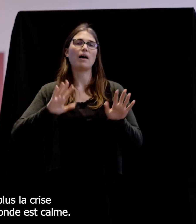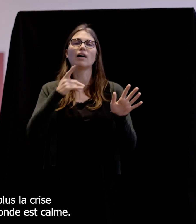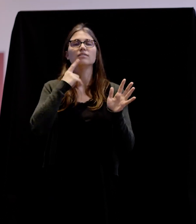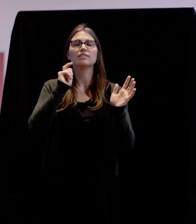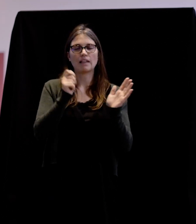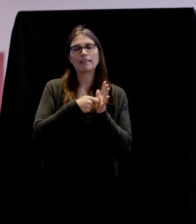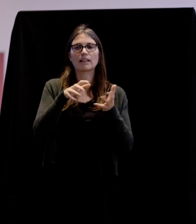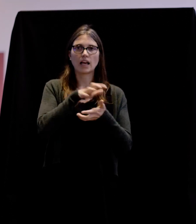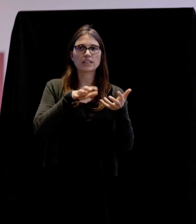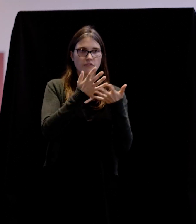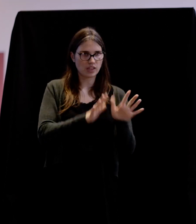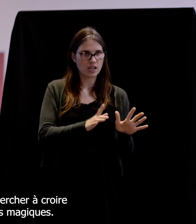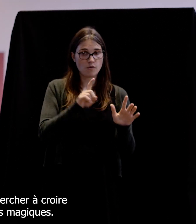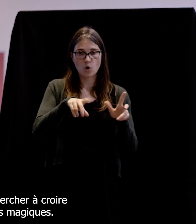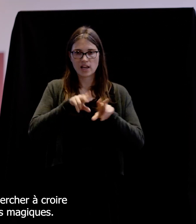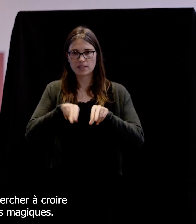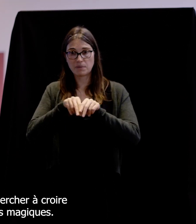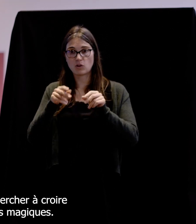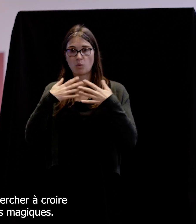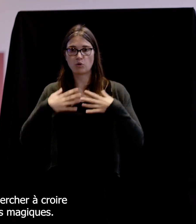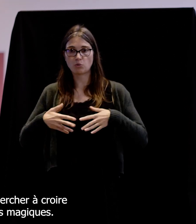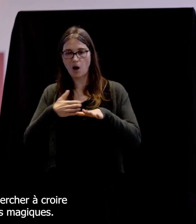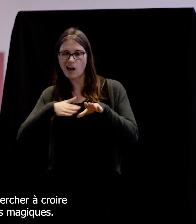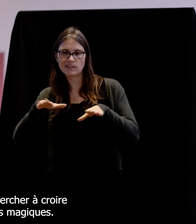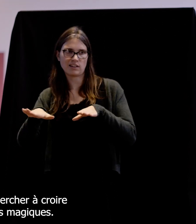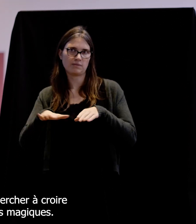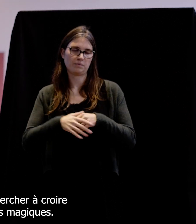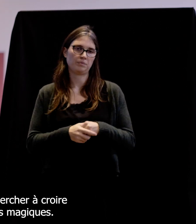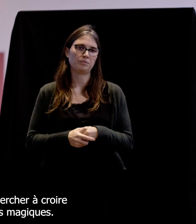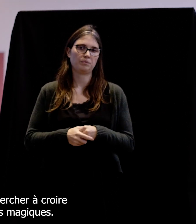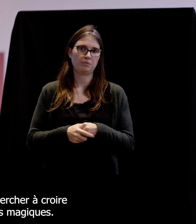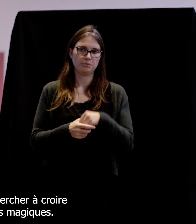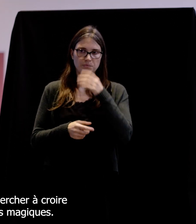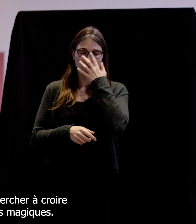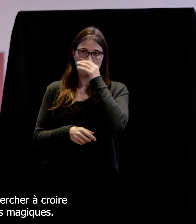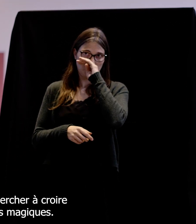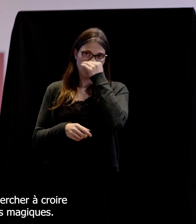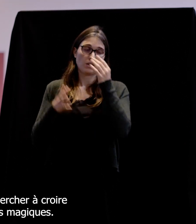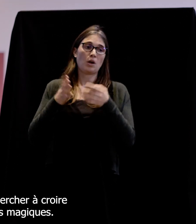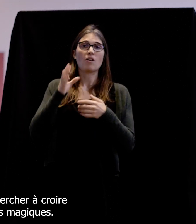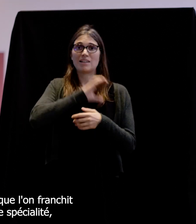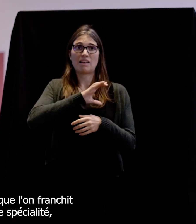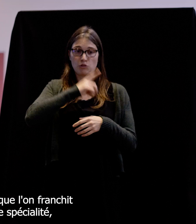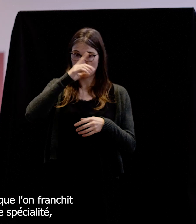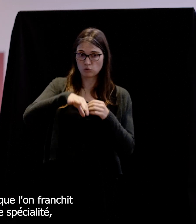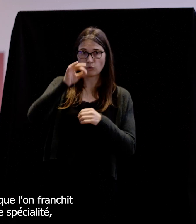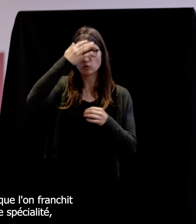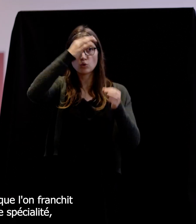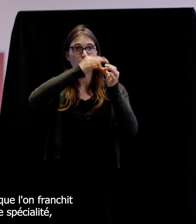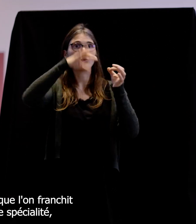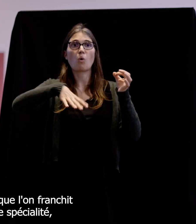le monde est calme. Ensuite, ne pas chercher à croire en des solutions magiques. C'est pas